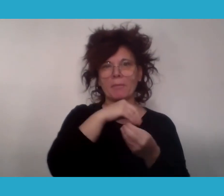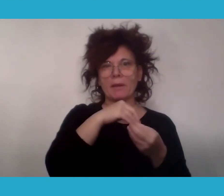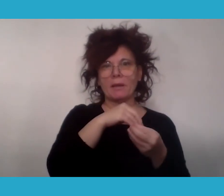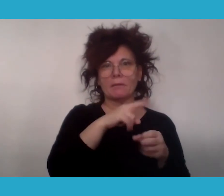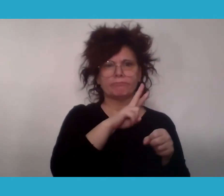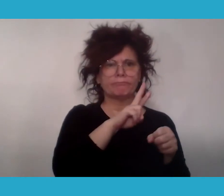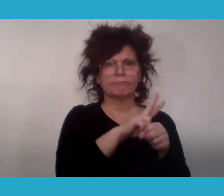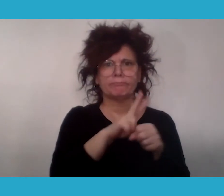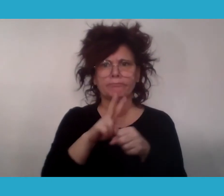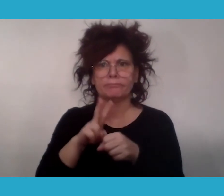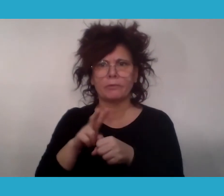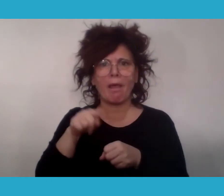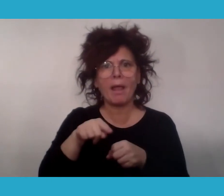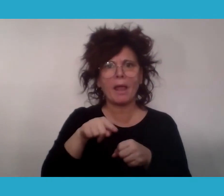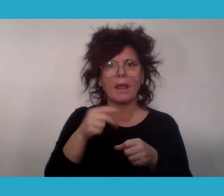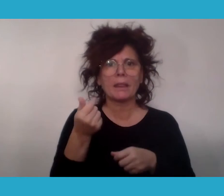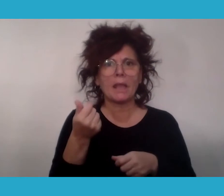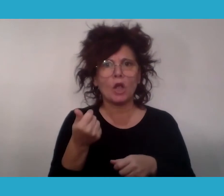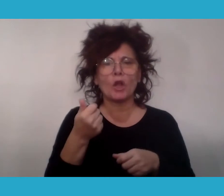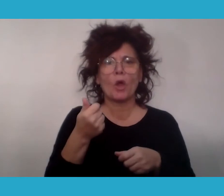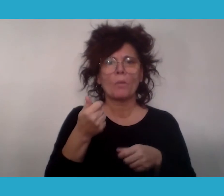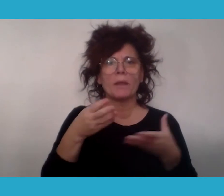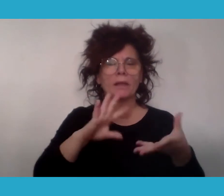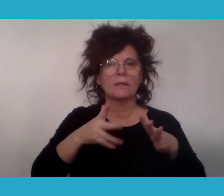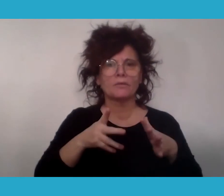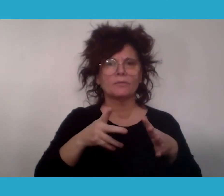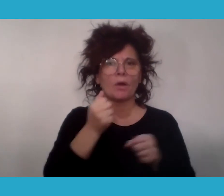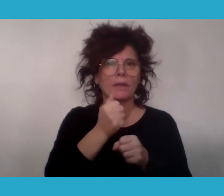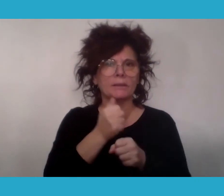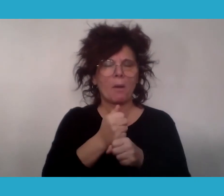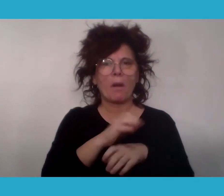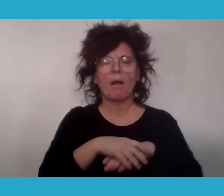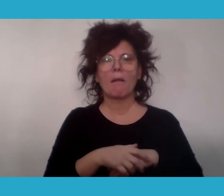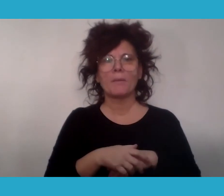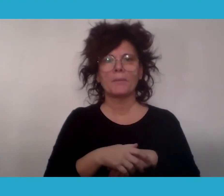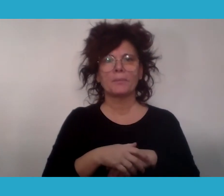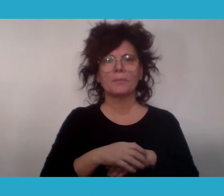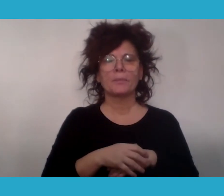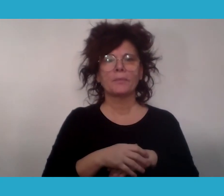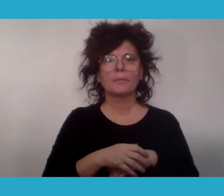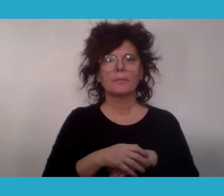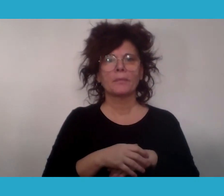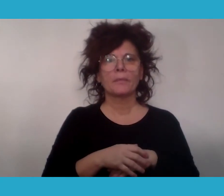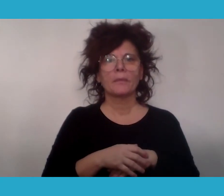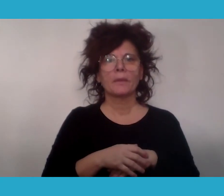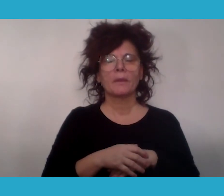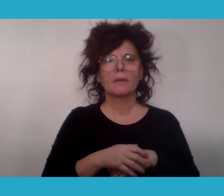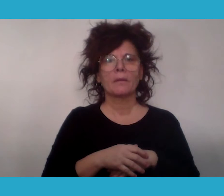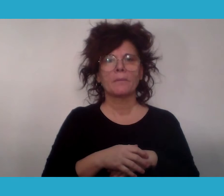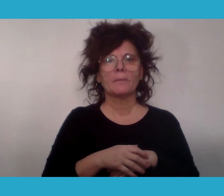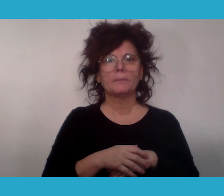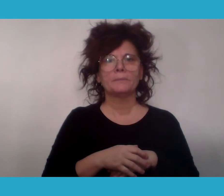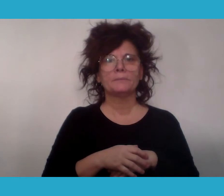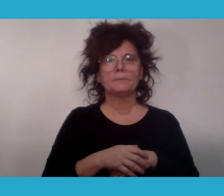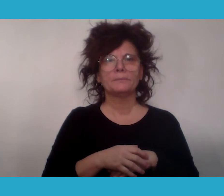protección de esta economía y práctica. En 2017, ese mismo organismo declaró que al 2019 como